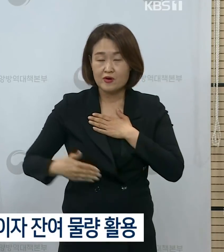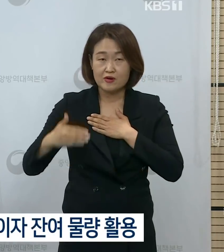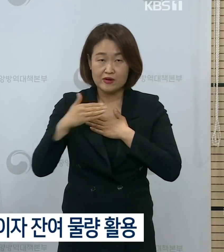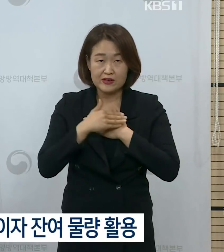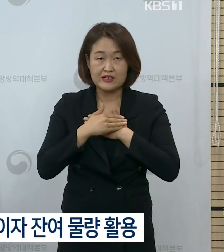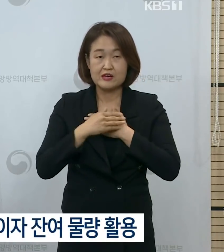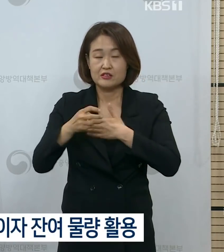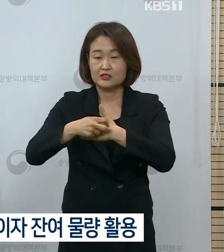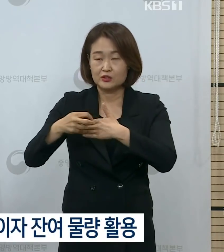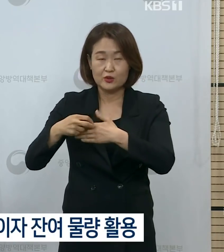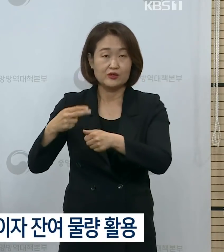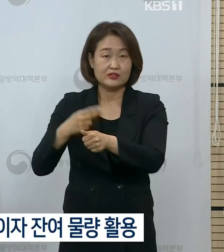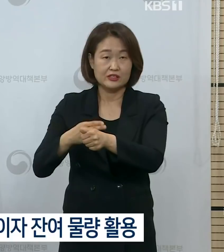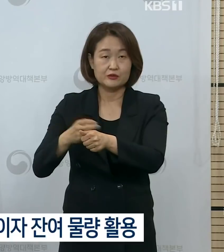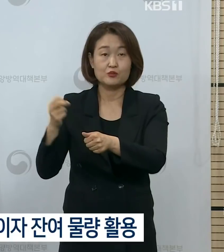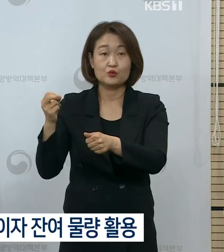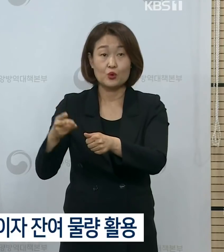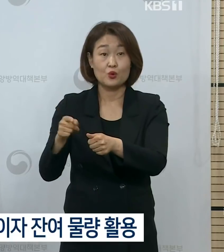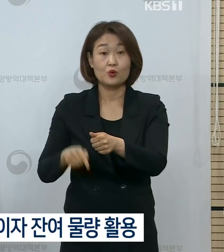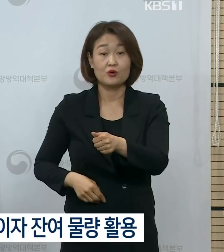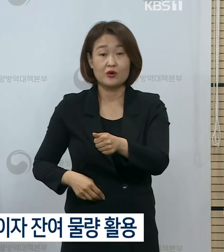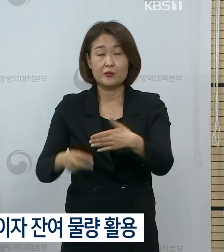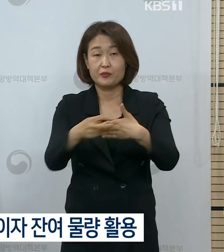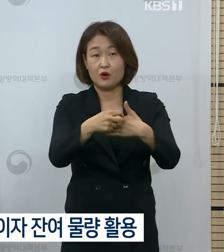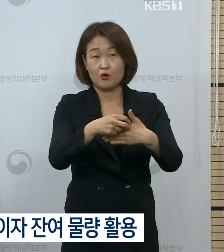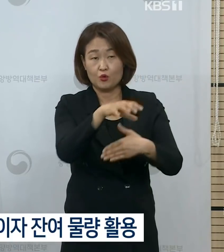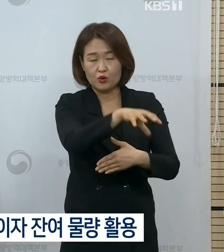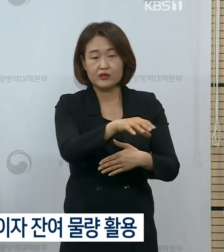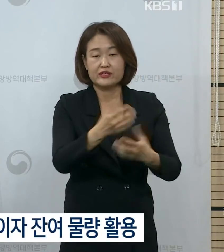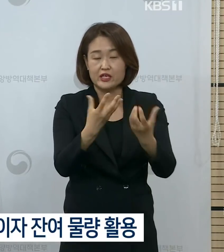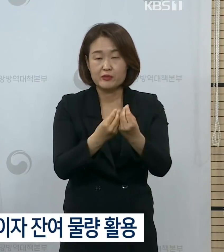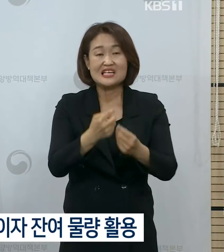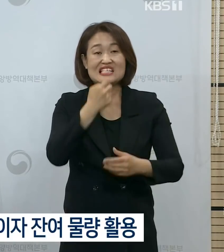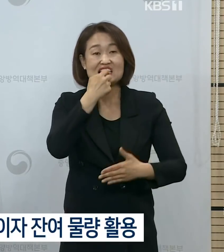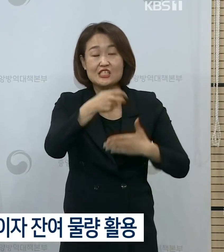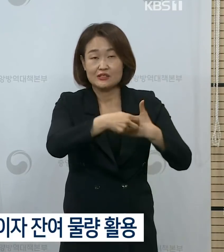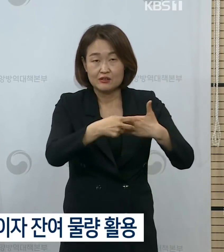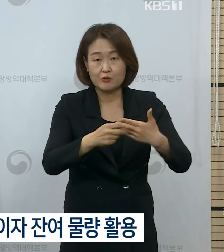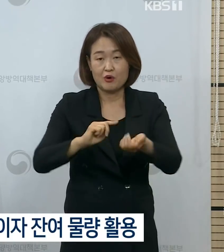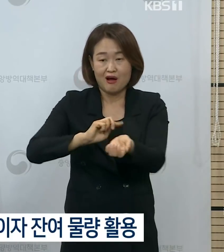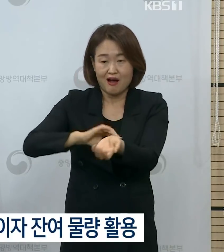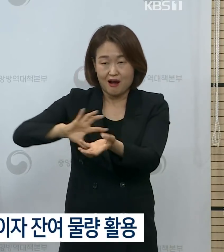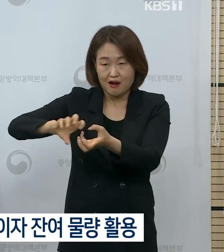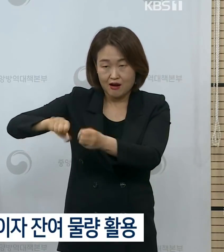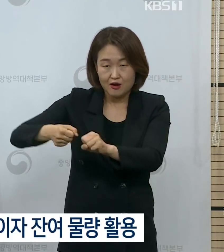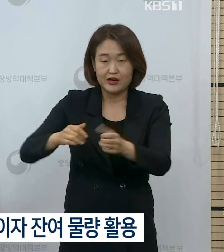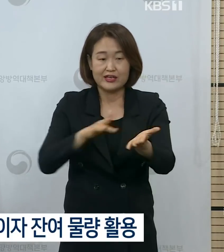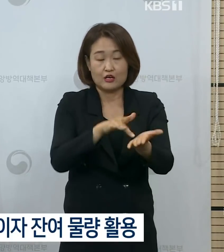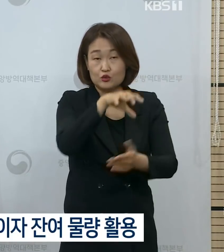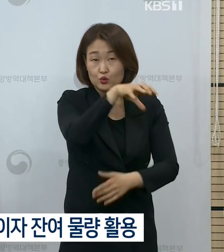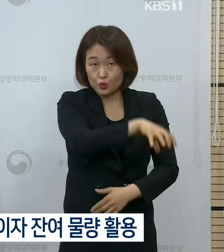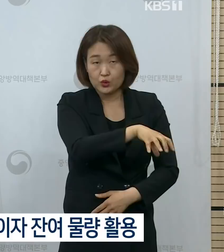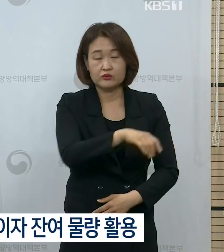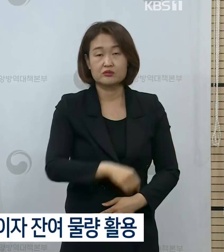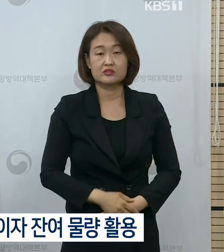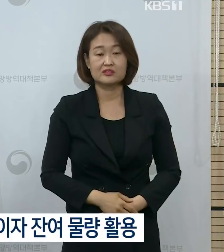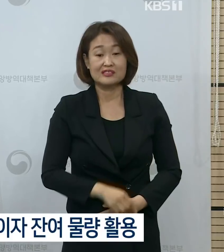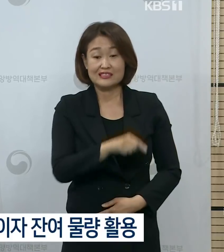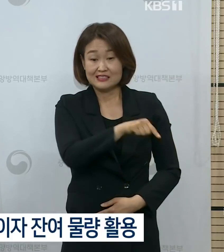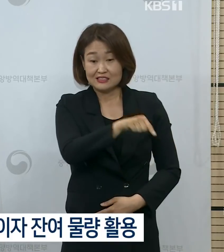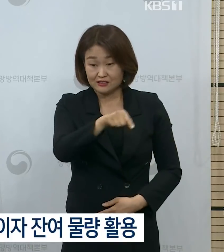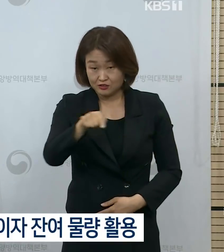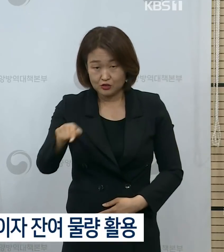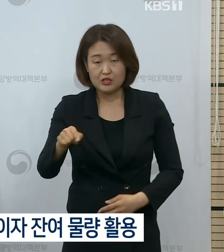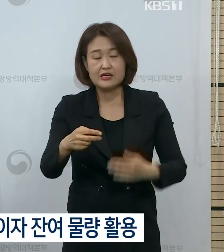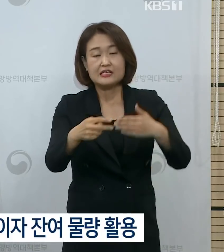사회필수 인력입니다. 의원급 의료기관, 치과, 한방, 병의원 및 약국의 보건의료인에 대해서는 지정